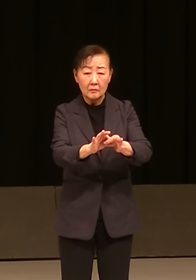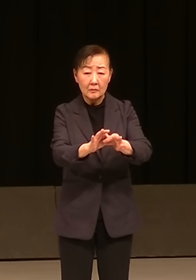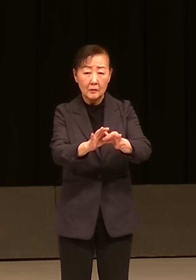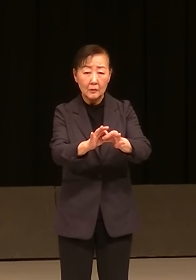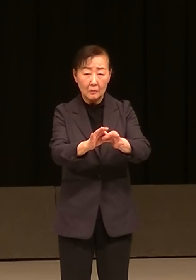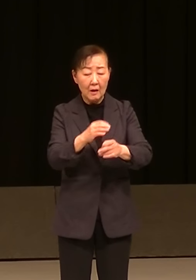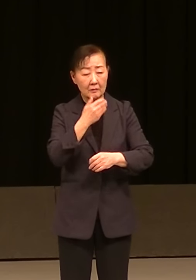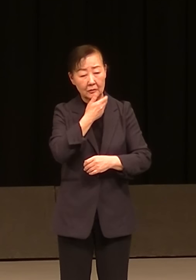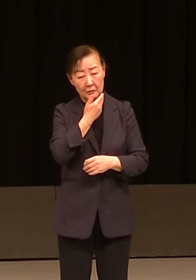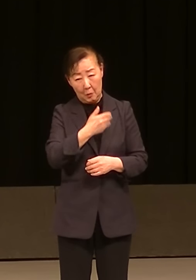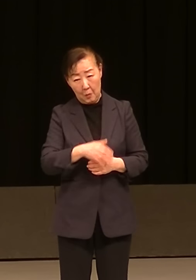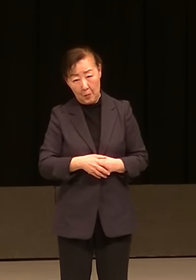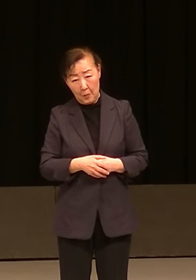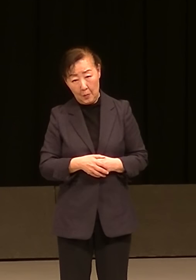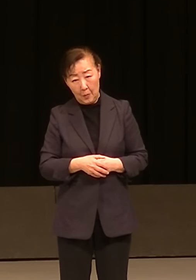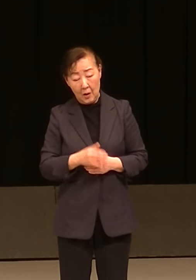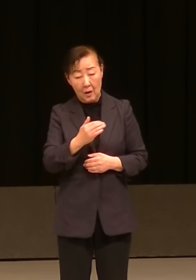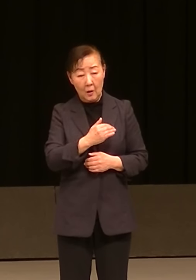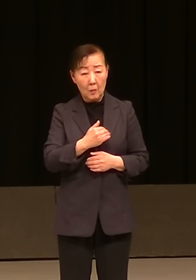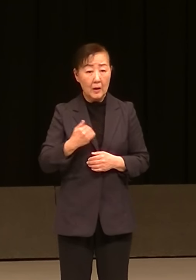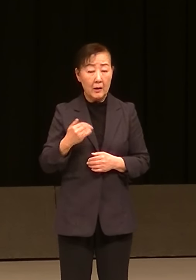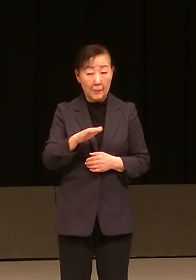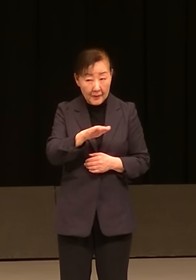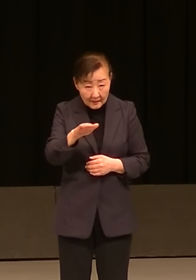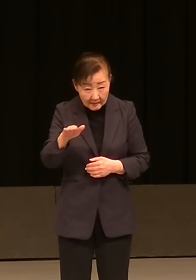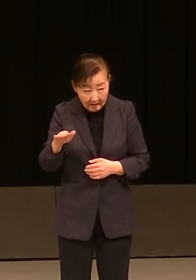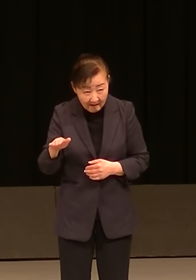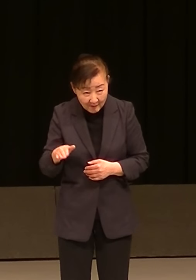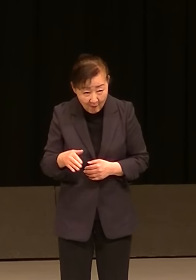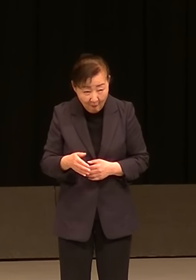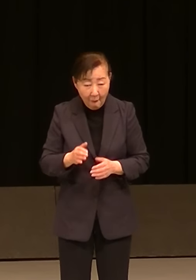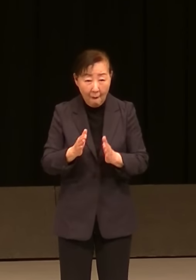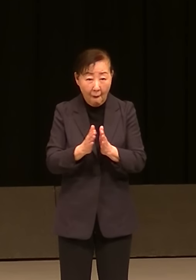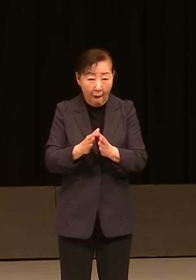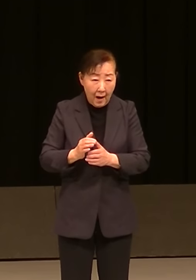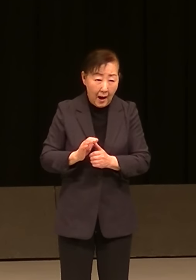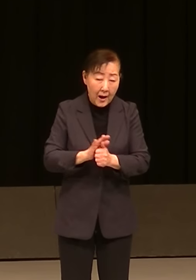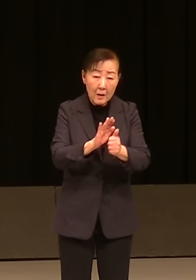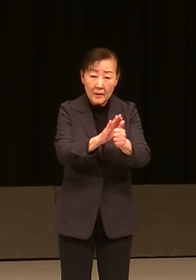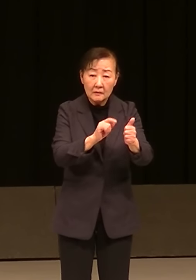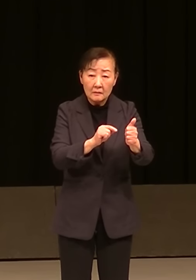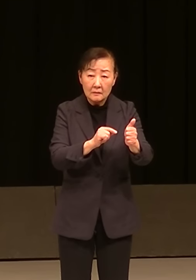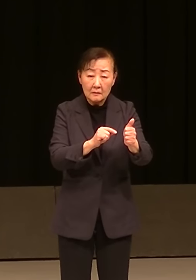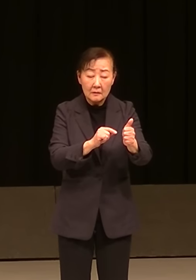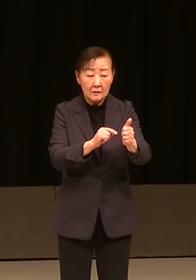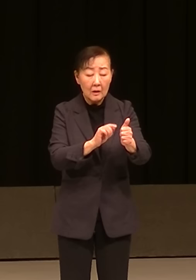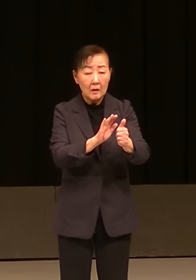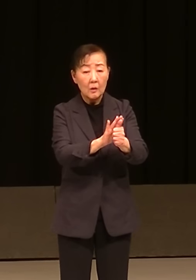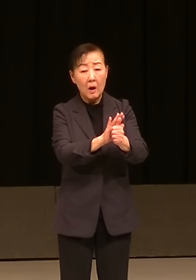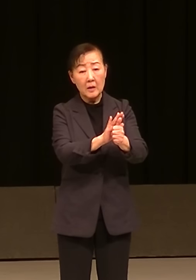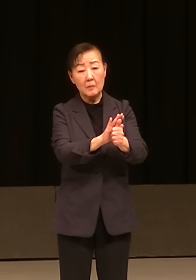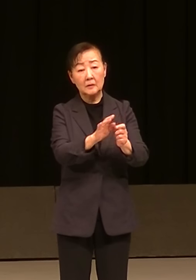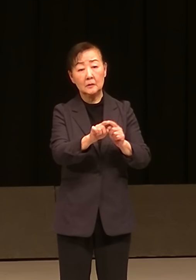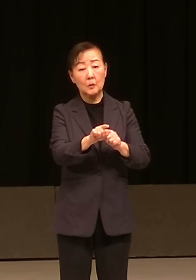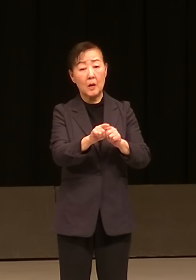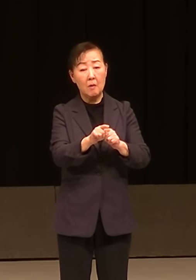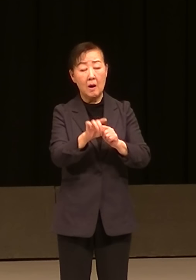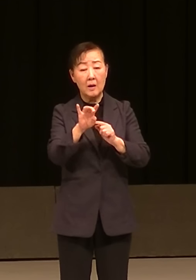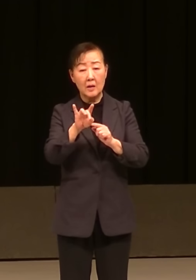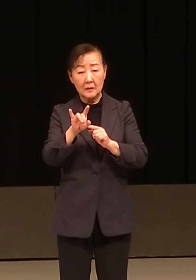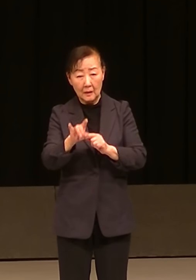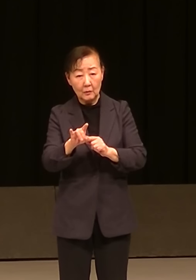重要だと思います。我々の皆さんの励まし、というのが結構、まあ、野党共